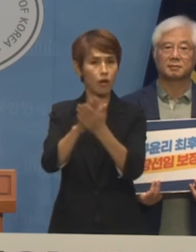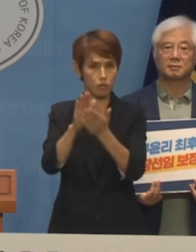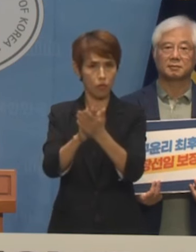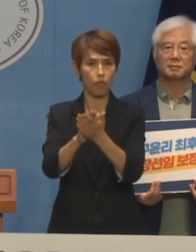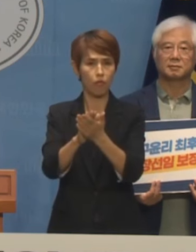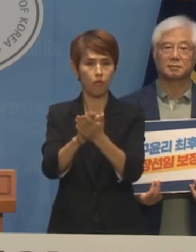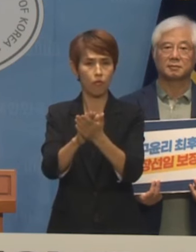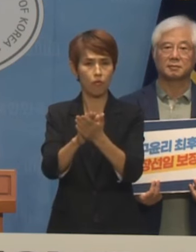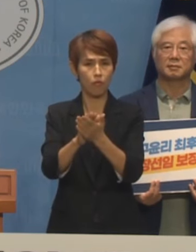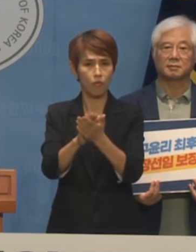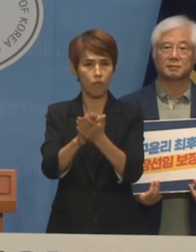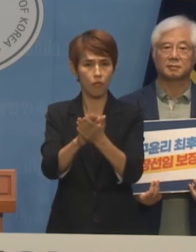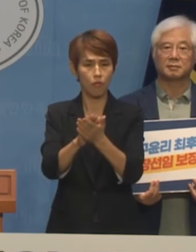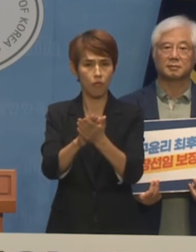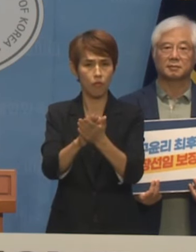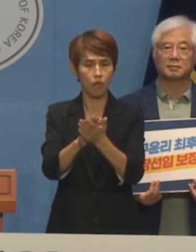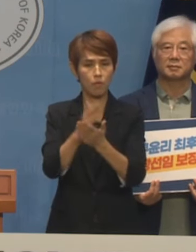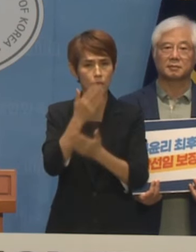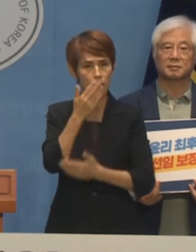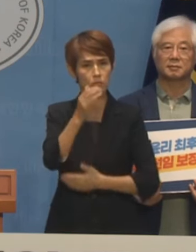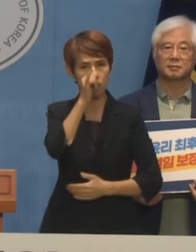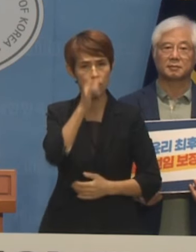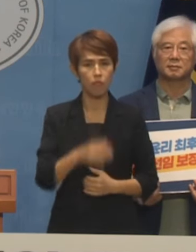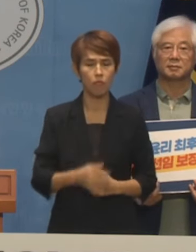열릴 가능성이 높아졌습니다.